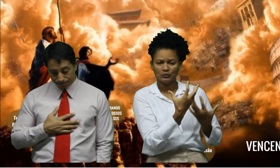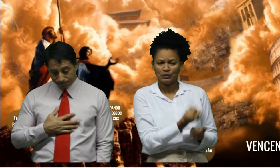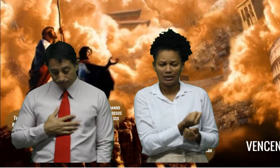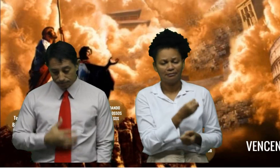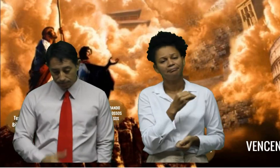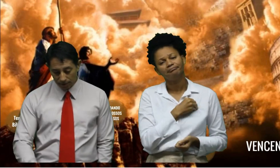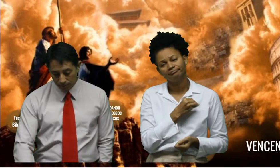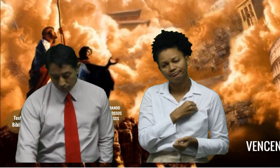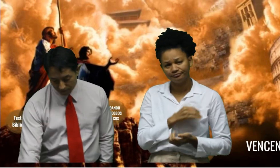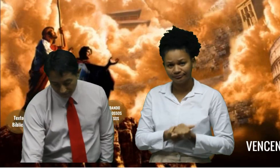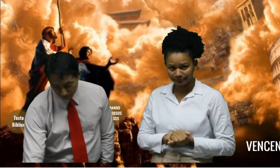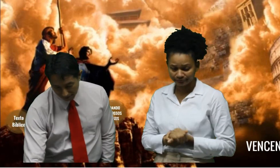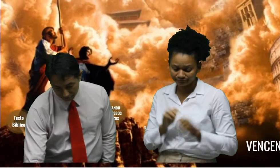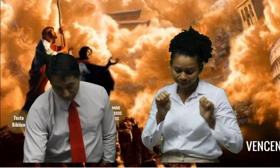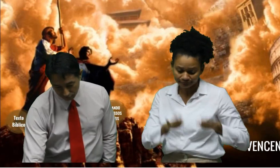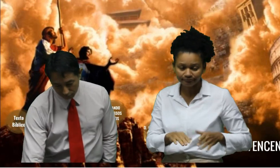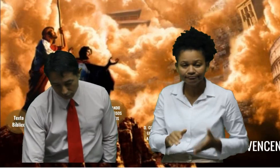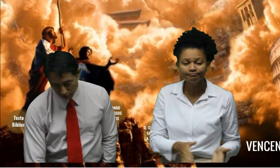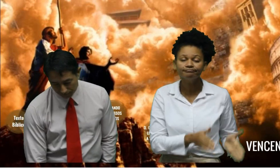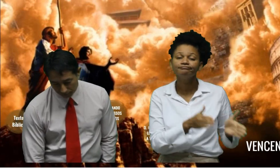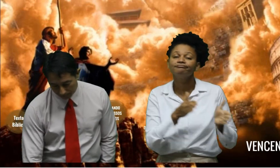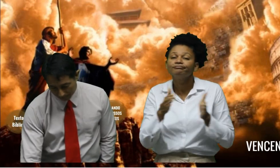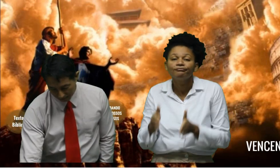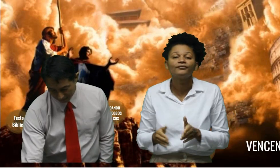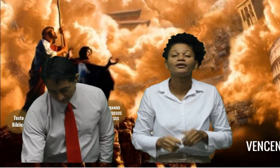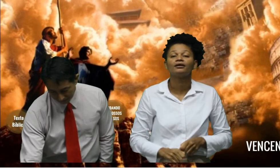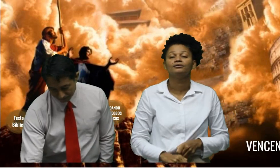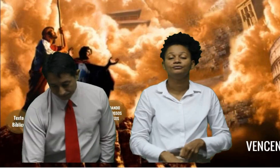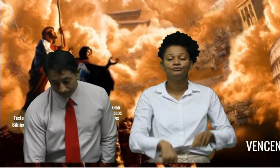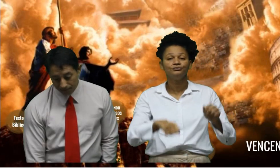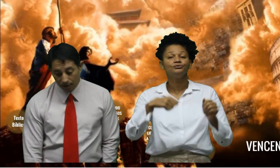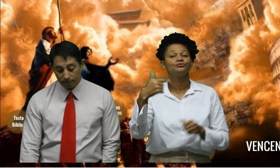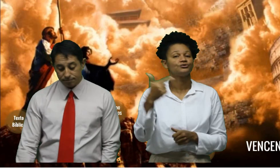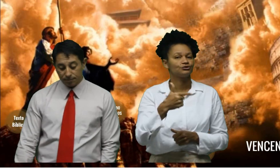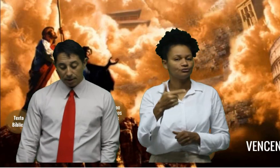pecado. Muito bem, vamos para o segundo tópico.